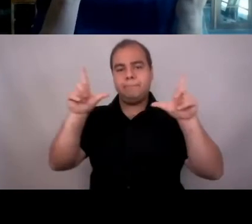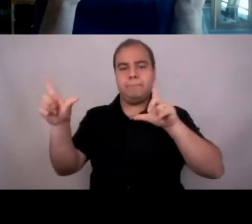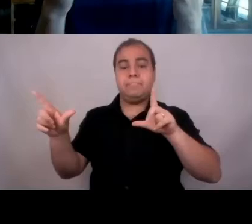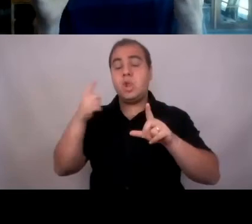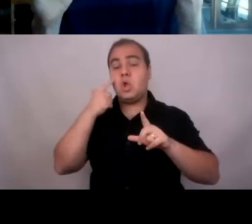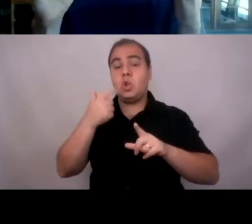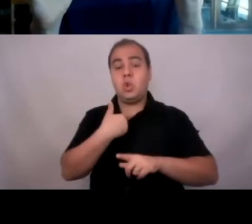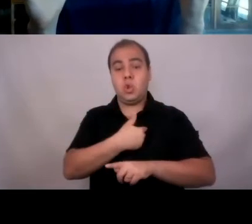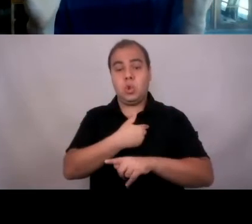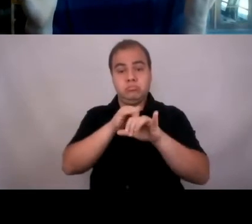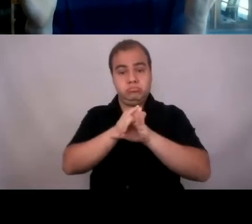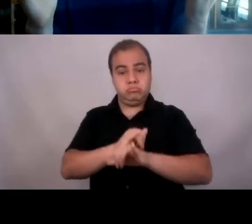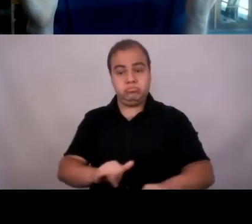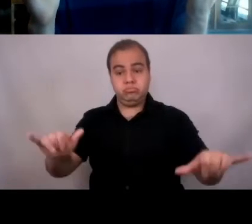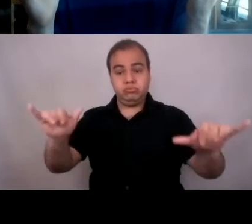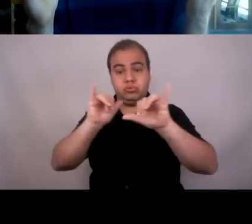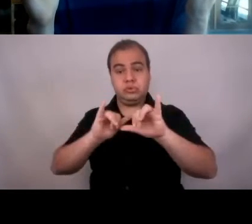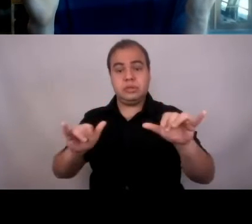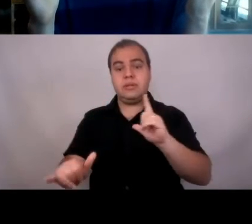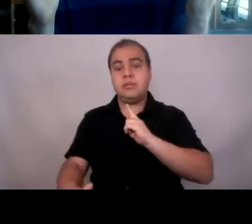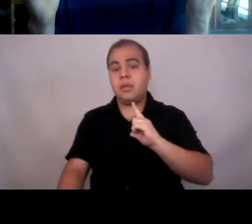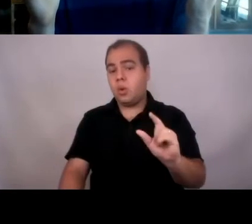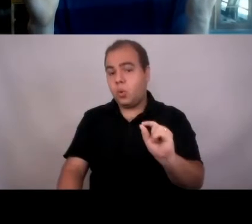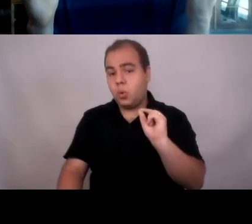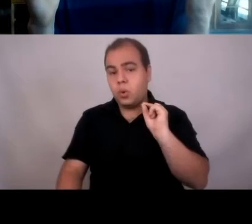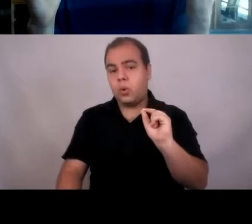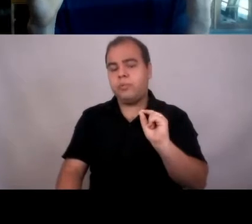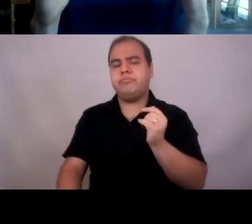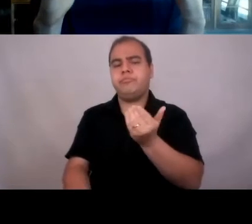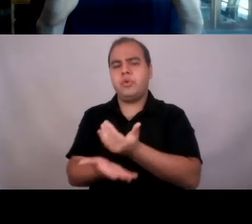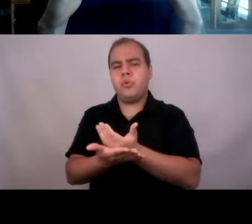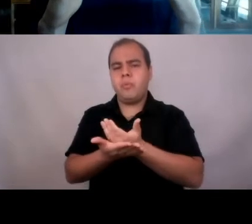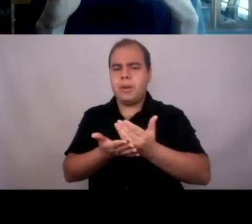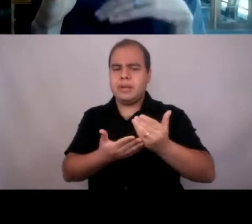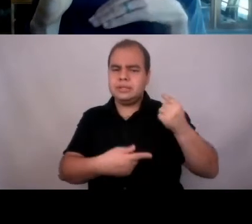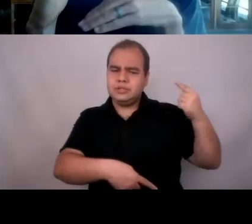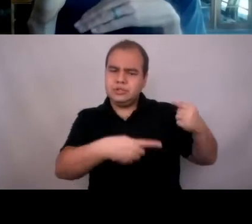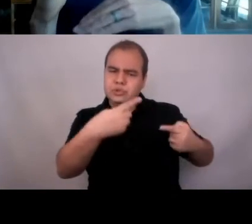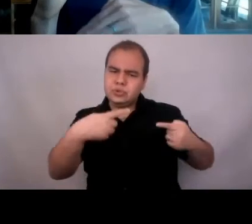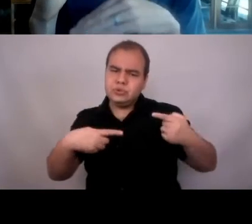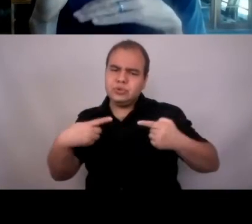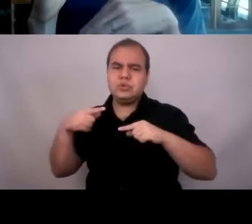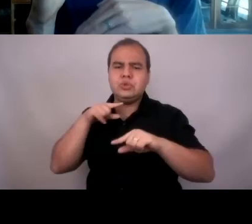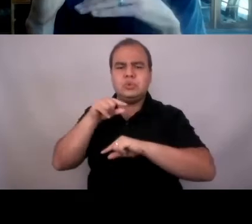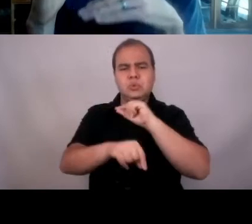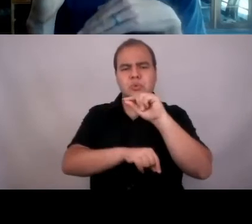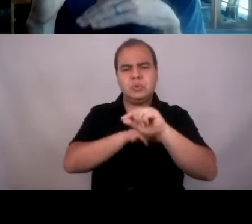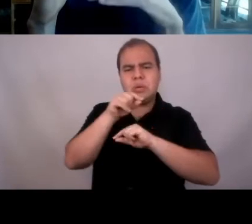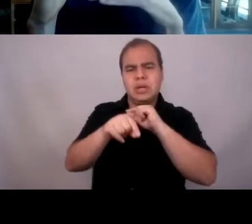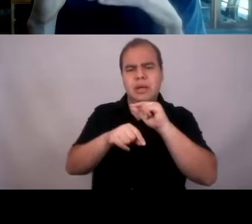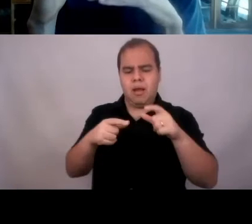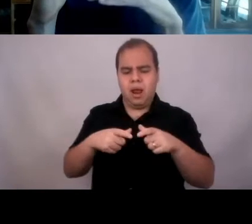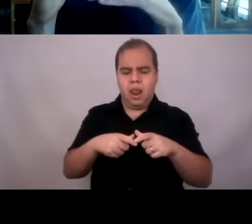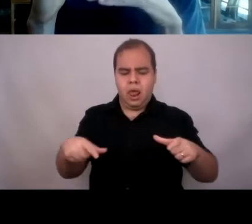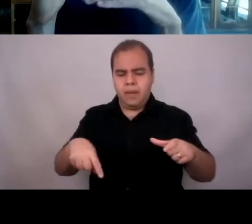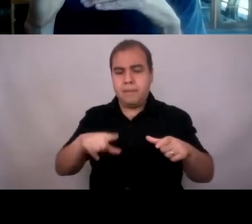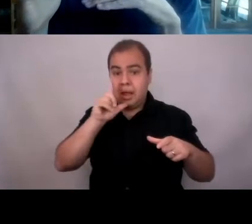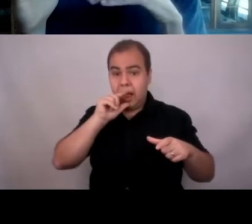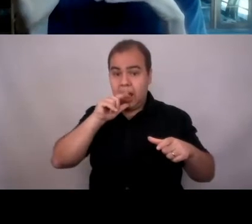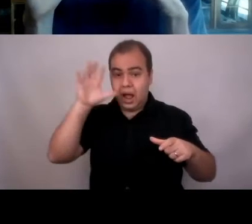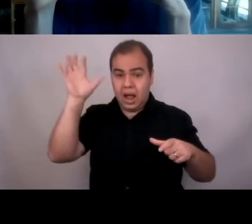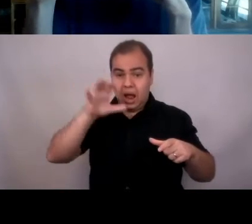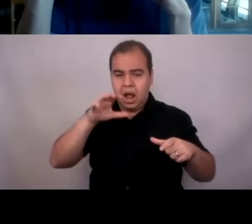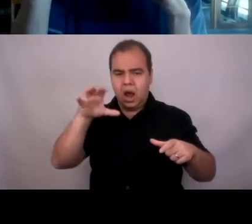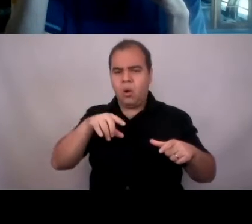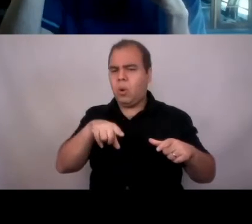jardim de chuva, basicamente a gente começa discutindo qual a profundidade da lâmina de água que a gente vai armazenar.